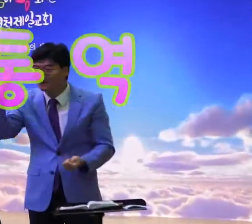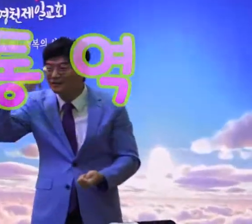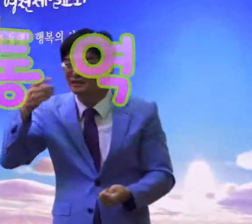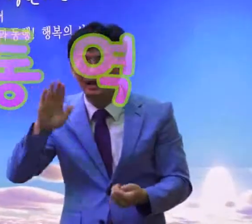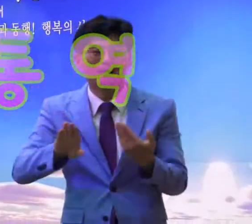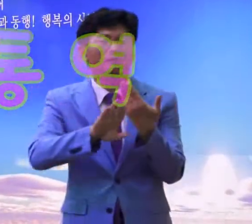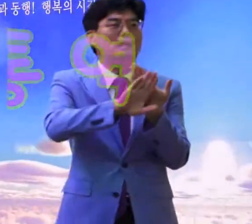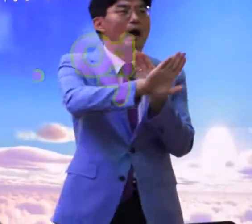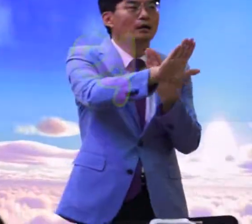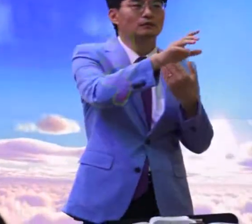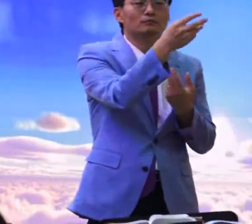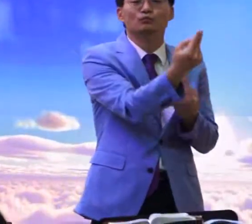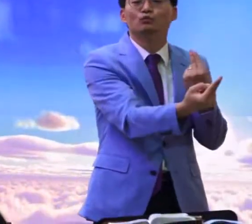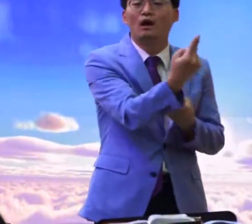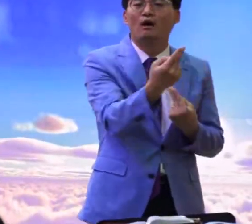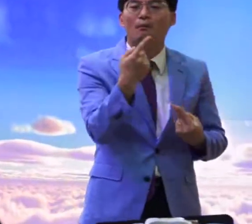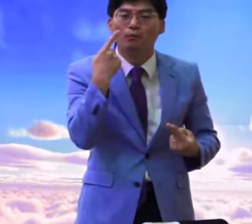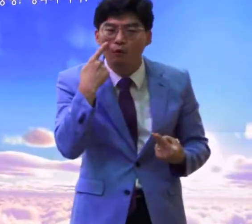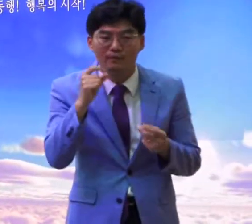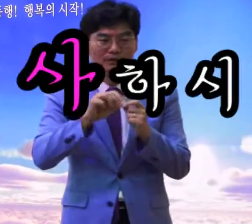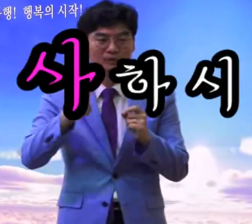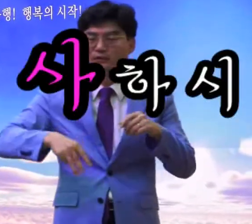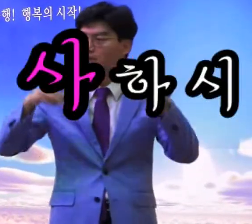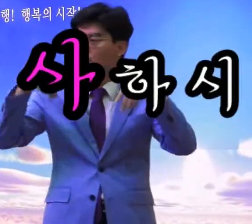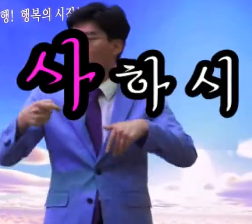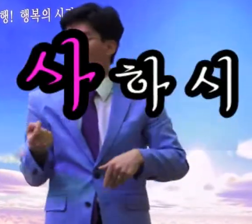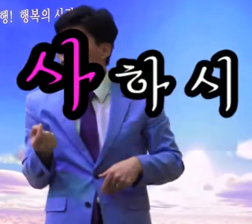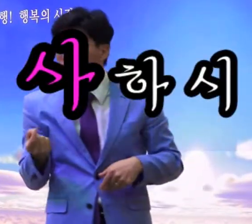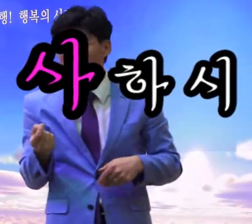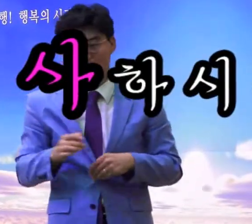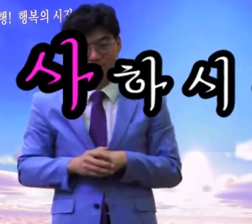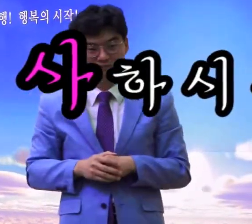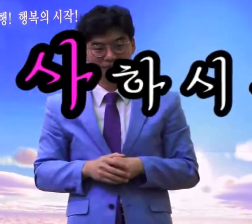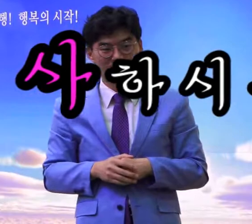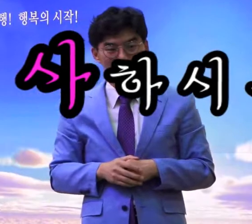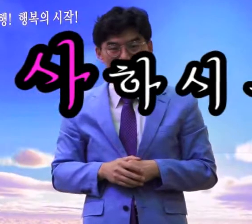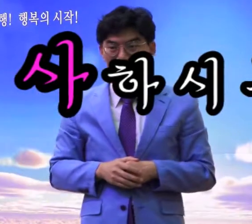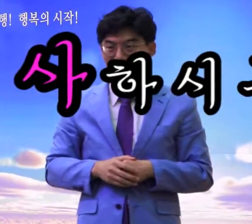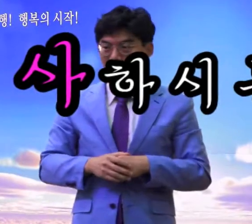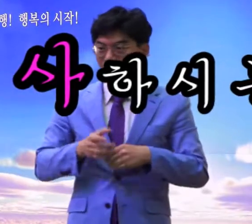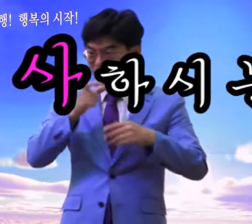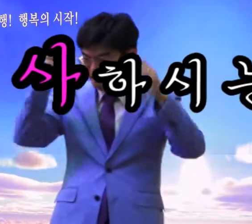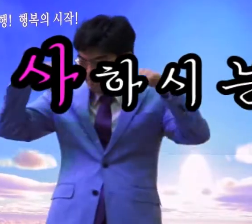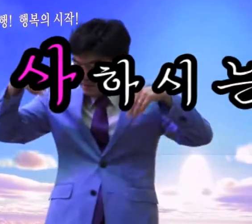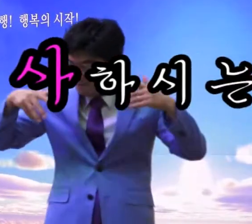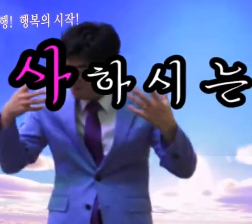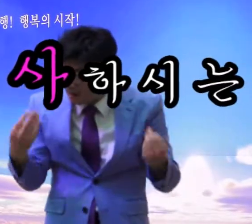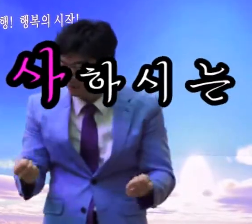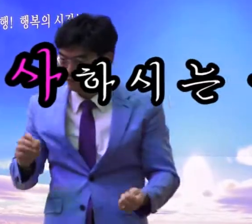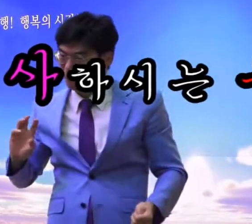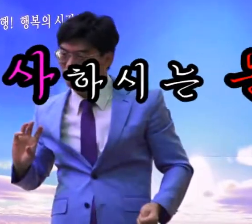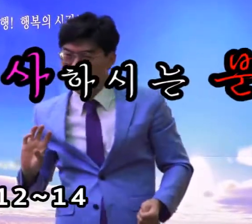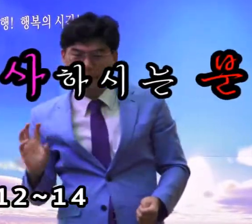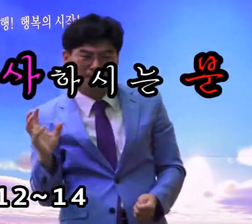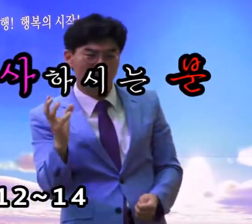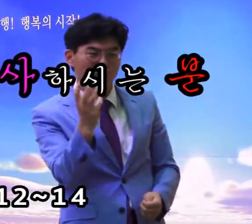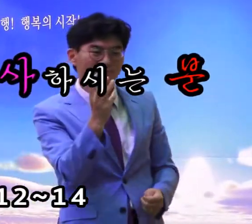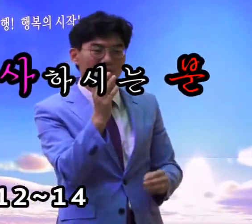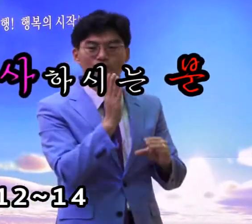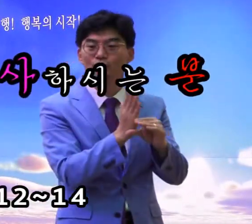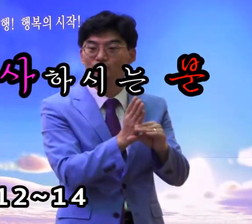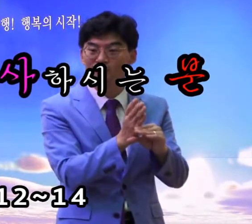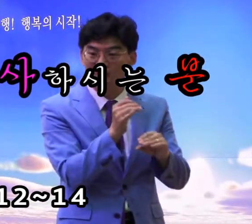합니다. 정말 많은 비가 오고 또 태풍도 올라오고 오늘도 태풍이 발생해서 지금 올라오고